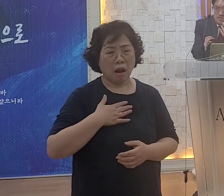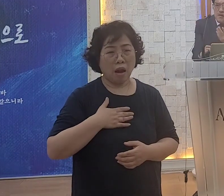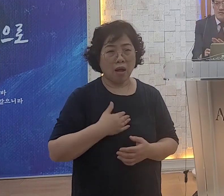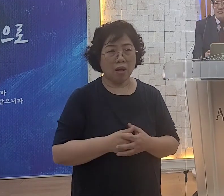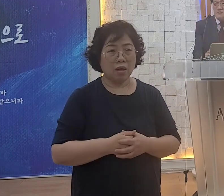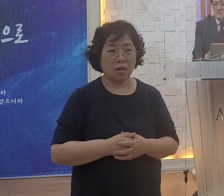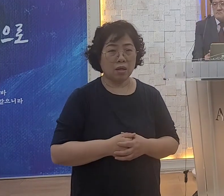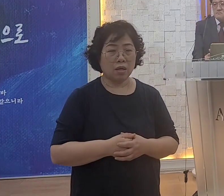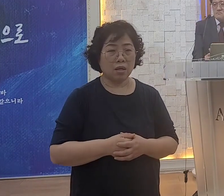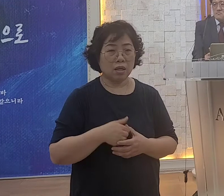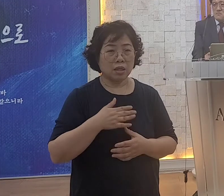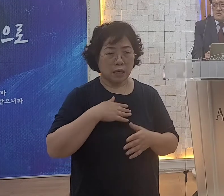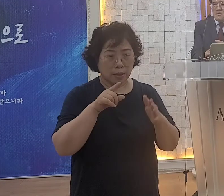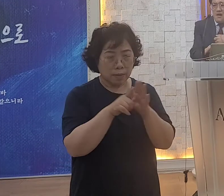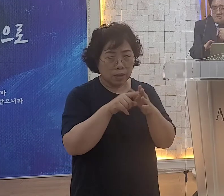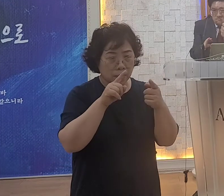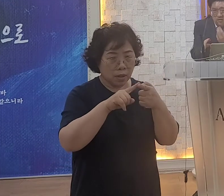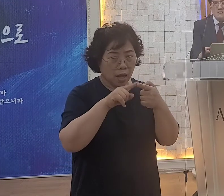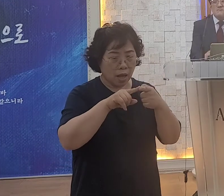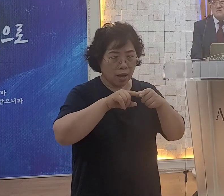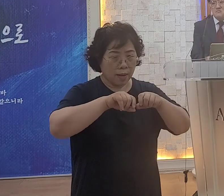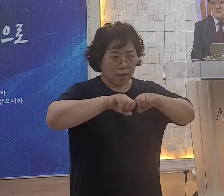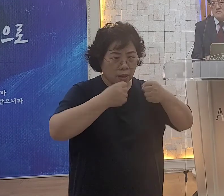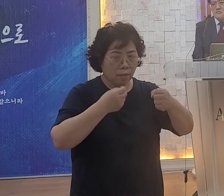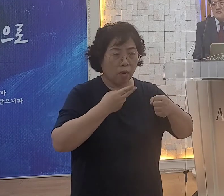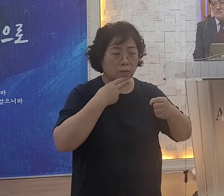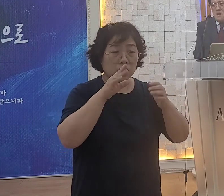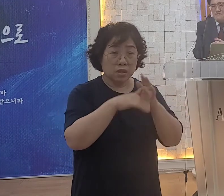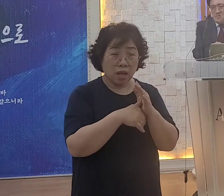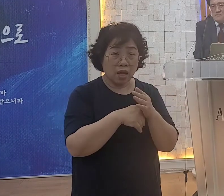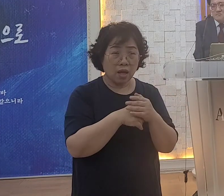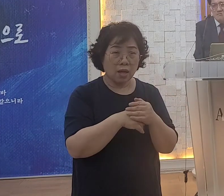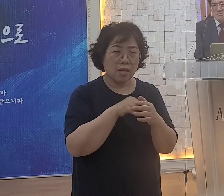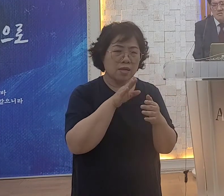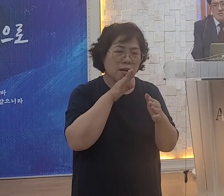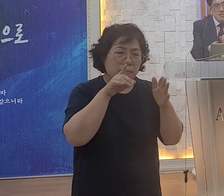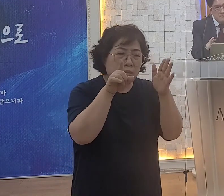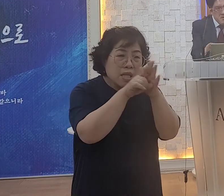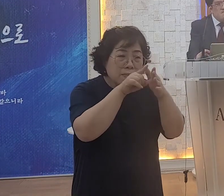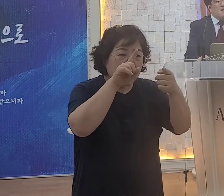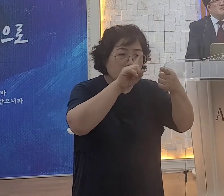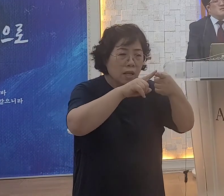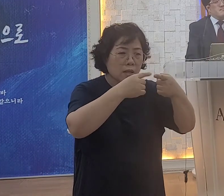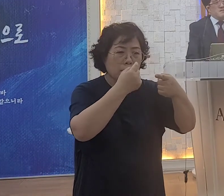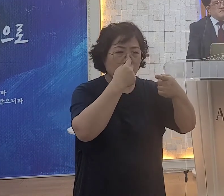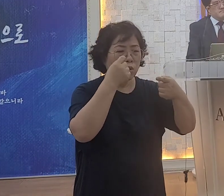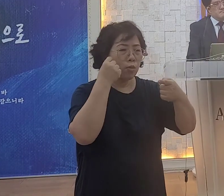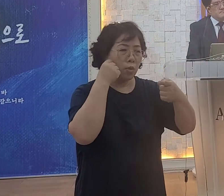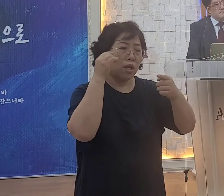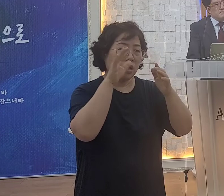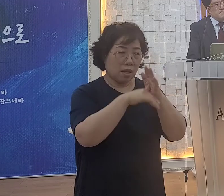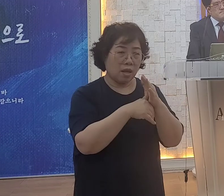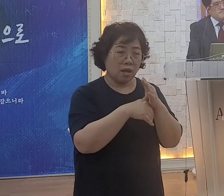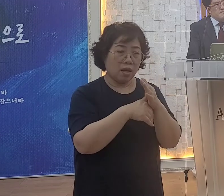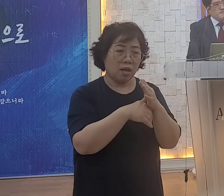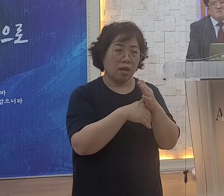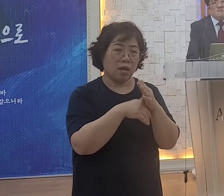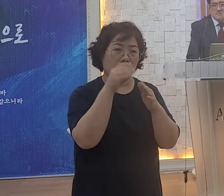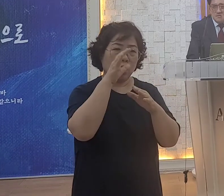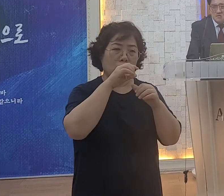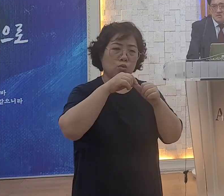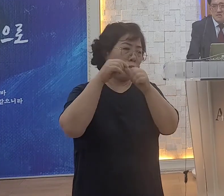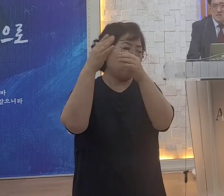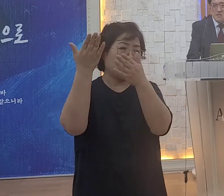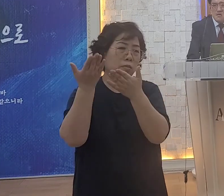이걸 깨뜨리지 아니하면, 그게 아닌 줄 알았다면 참 믿음이 뭔지를 배워가야 된단 말이에요.